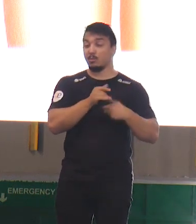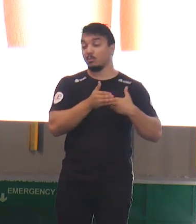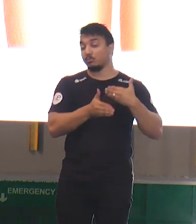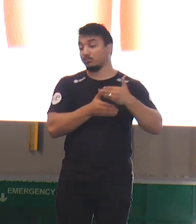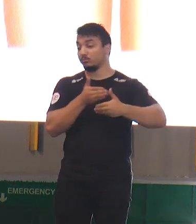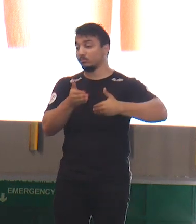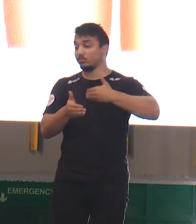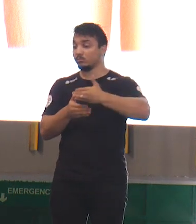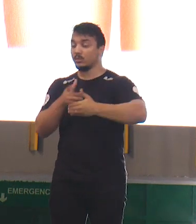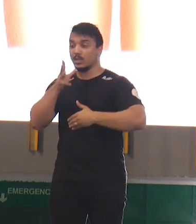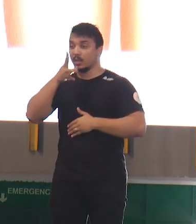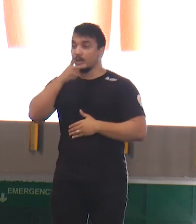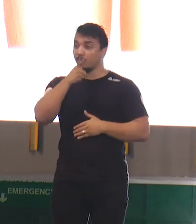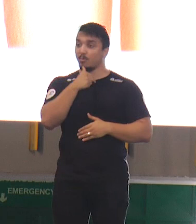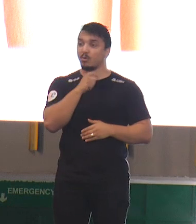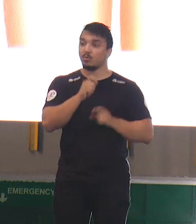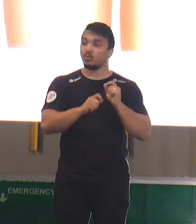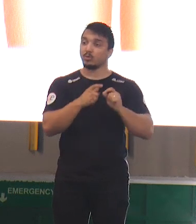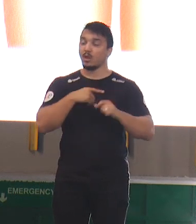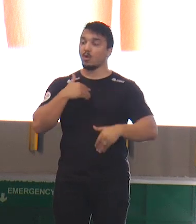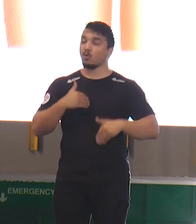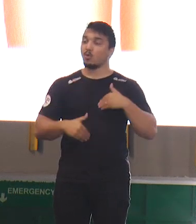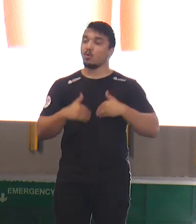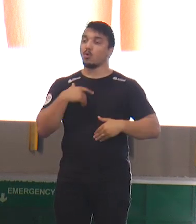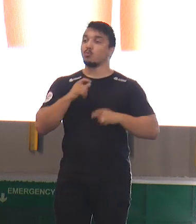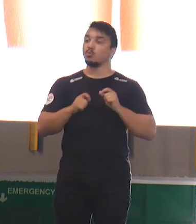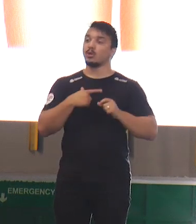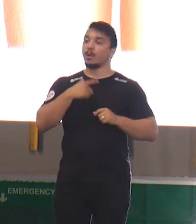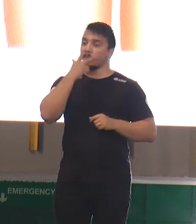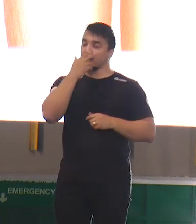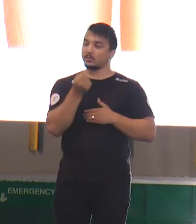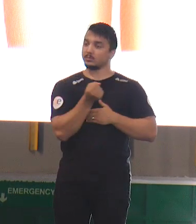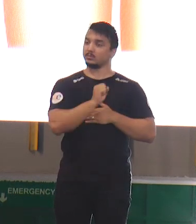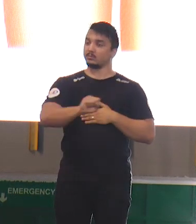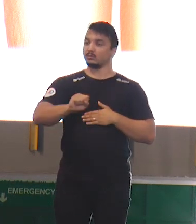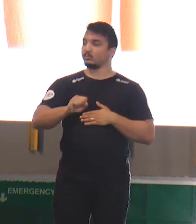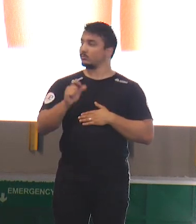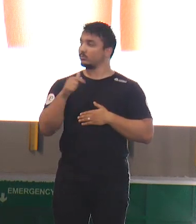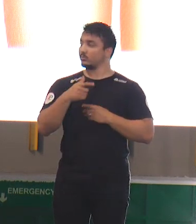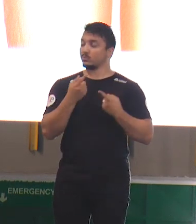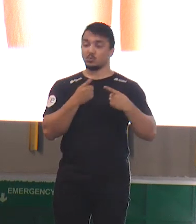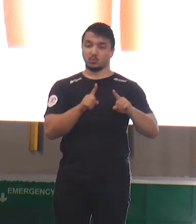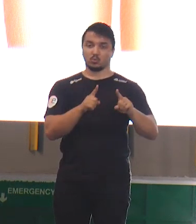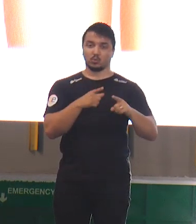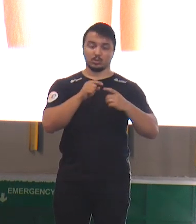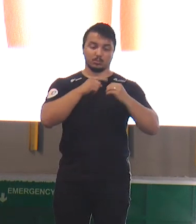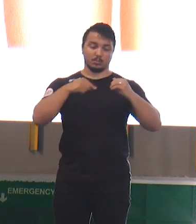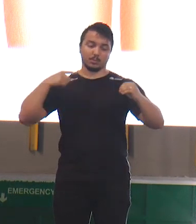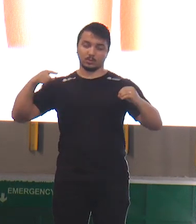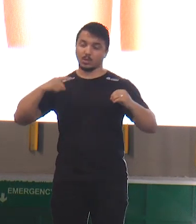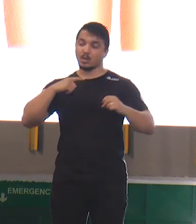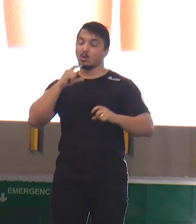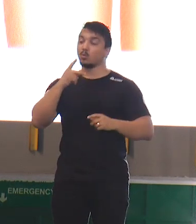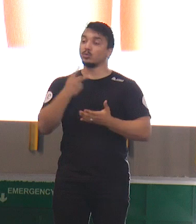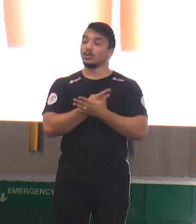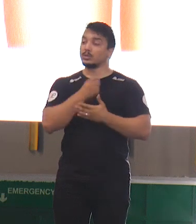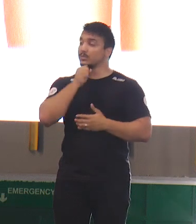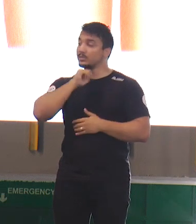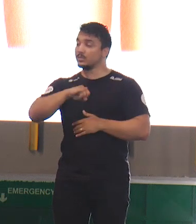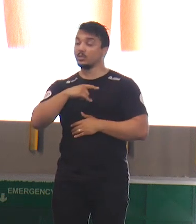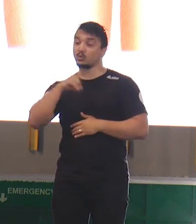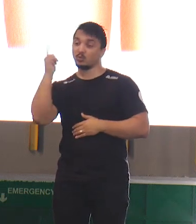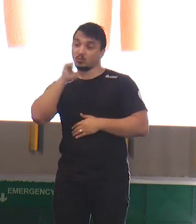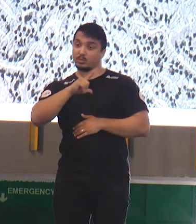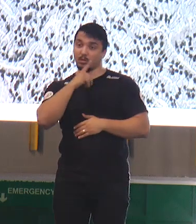liberar espermatozoides, o corpo cria anticorpos anti-espermatozoides, e aí o que? Mesmo que ele venha